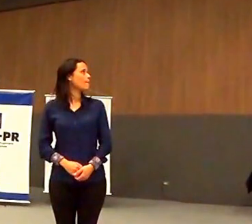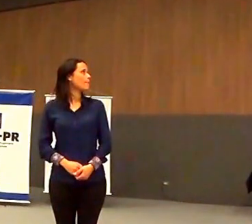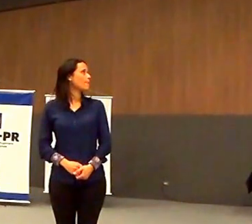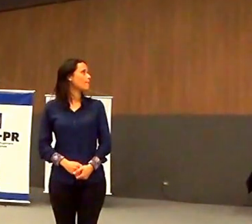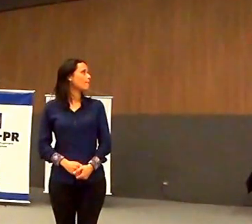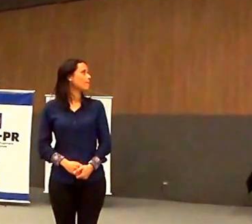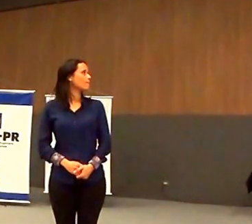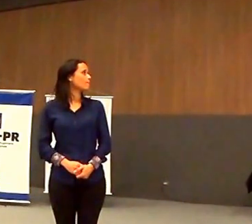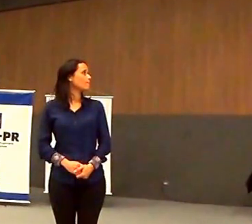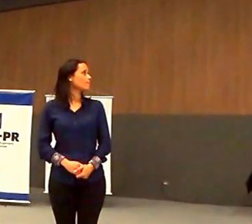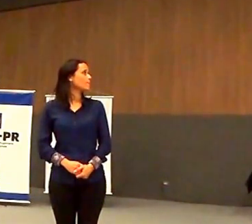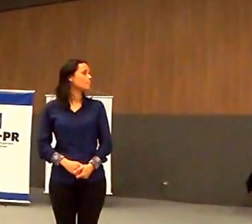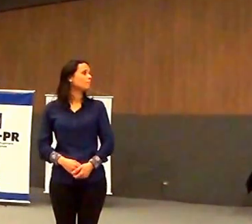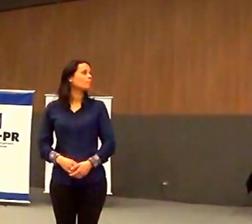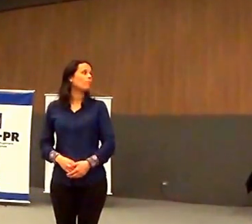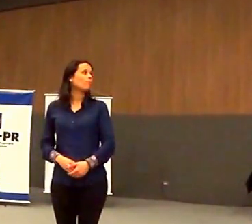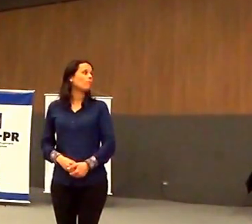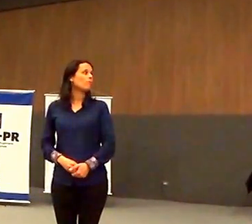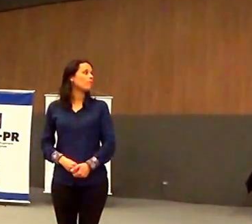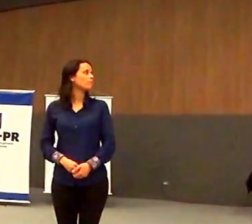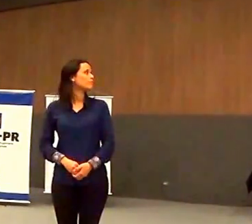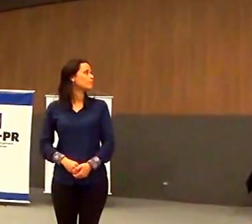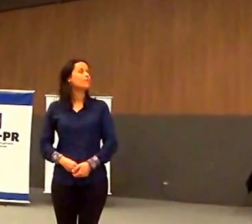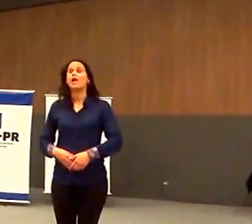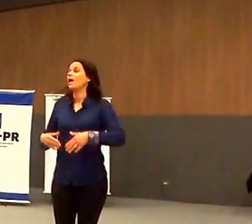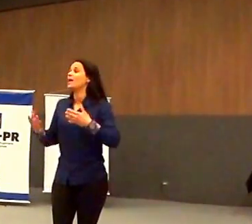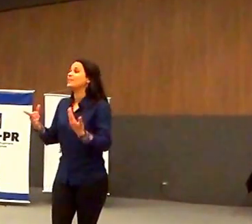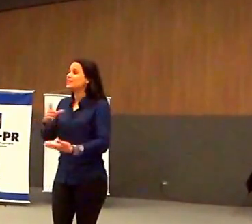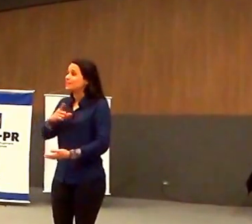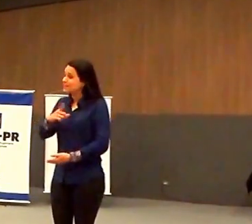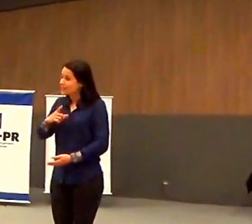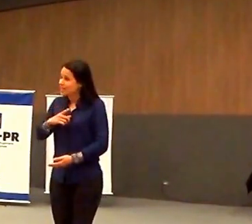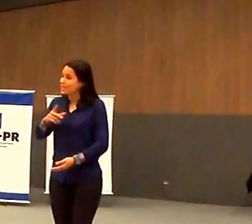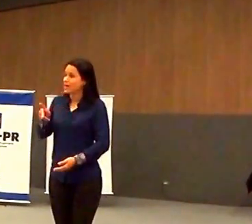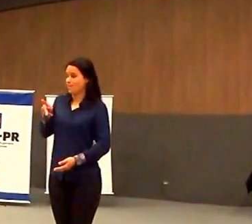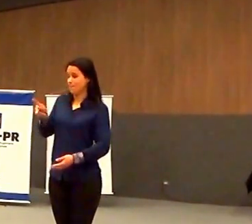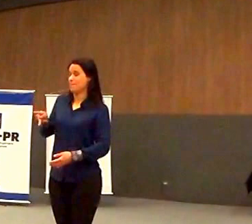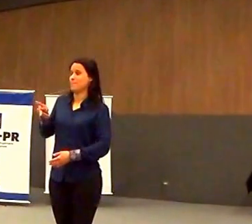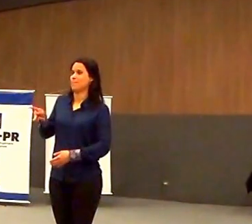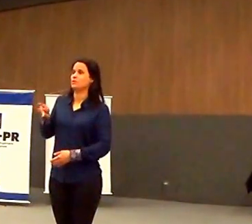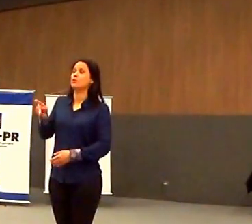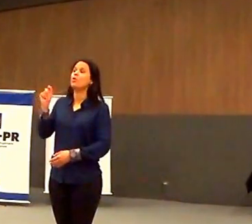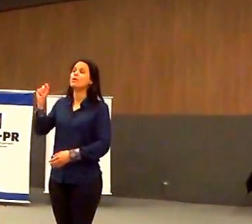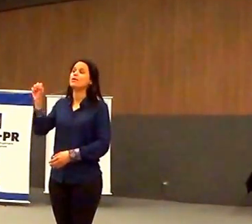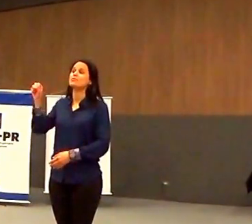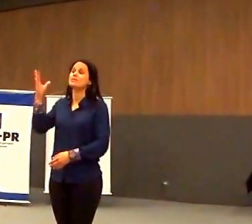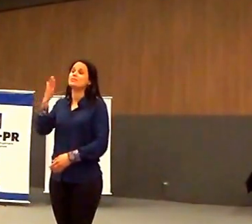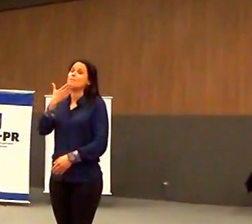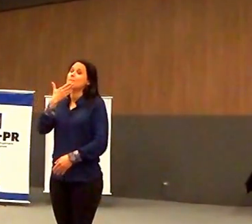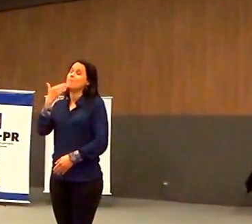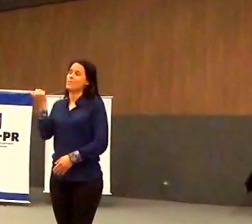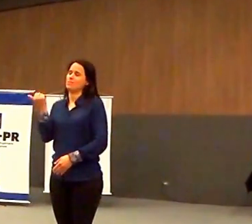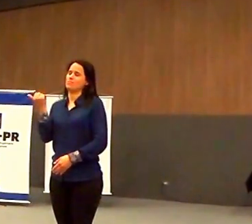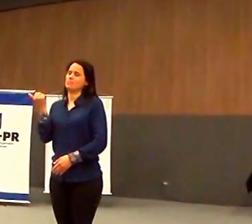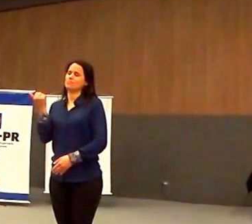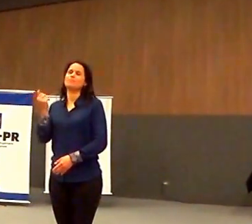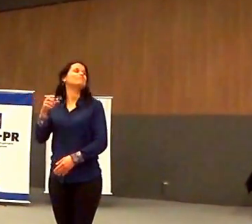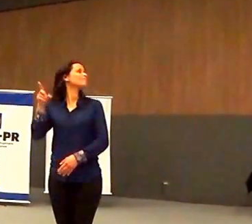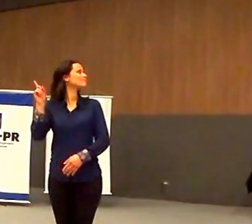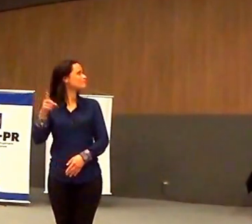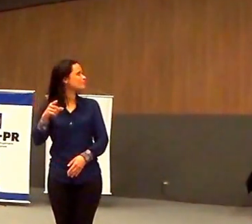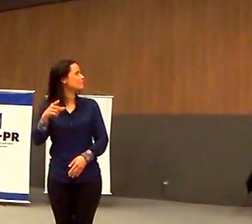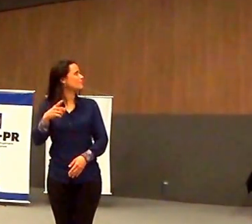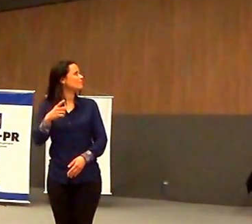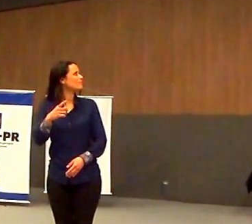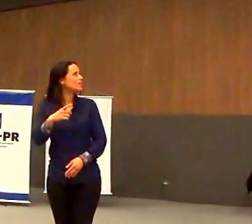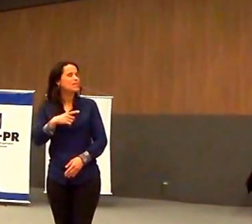O impacto da presença da PPI. Então, menos violência e maus tratos na família, manutenção da capacidade funcional e física por